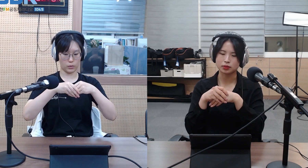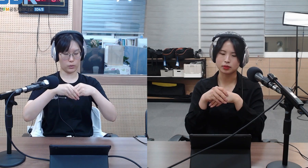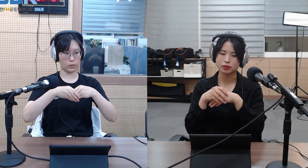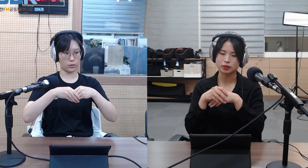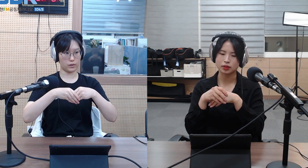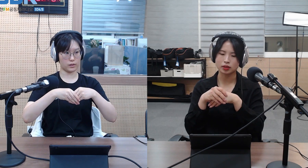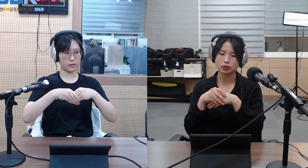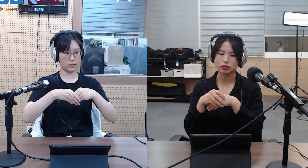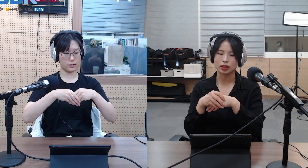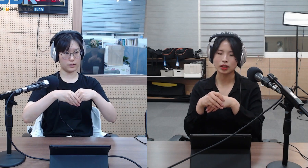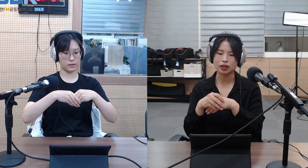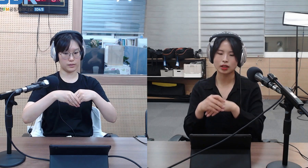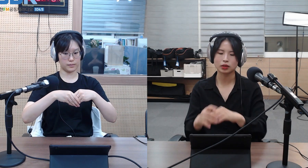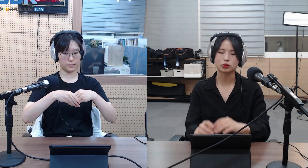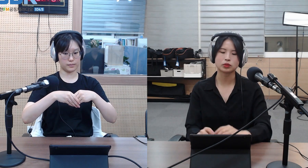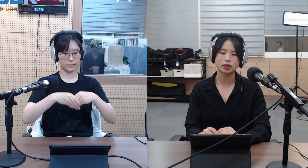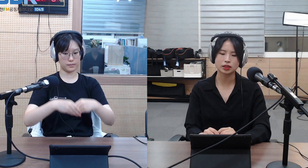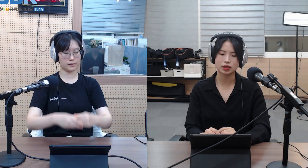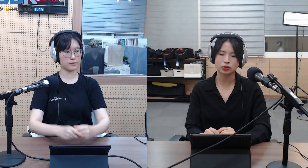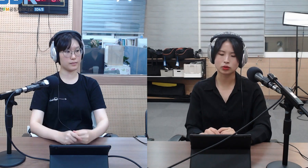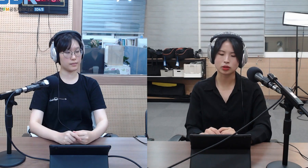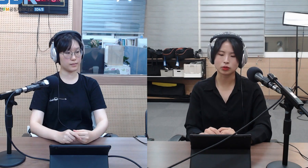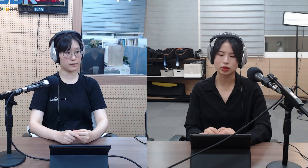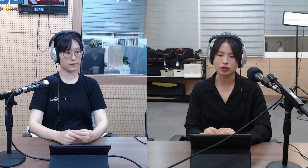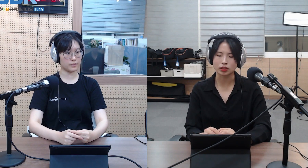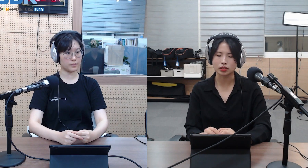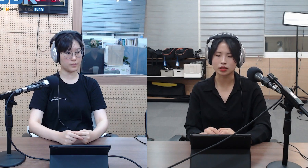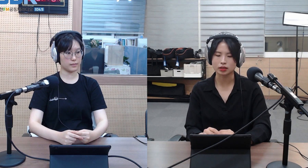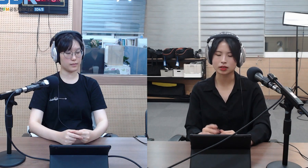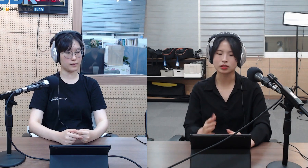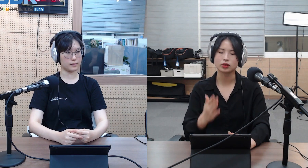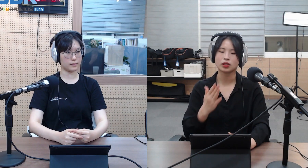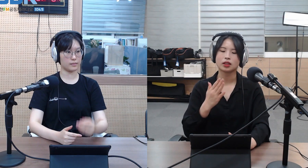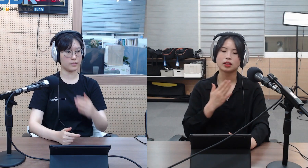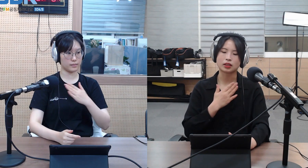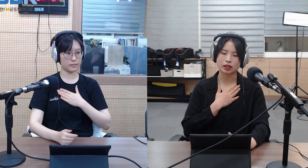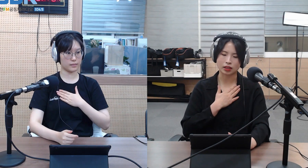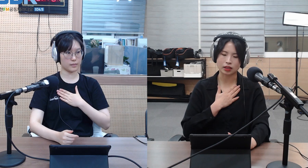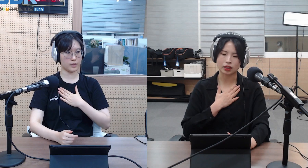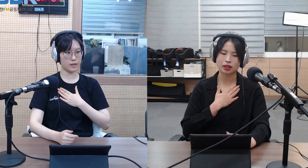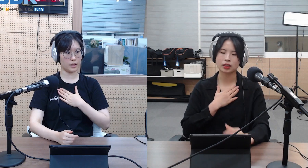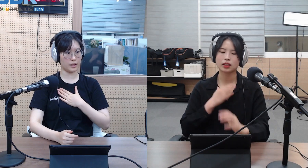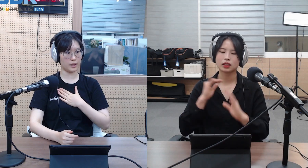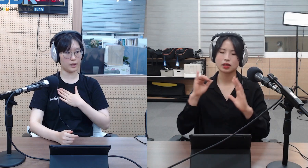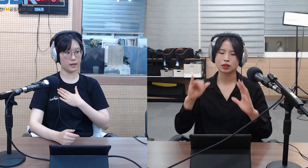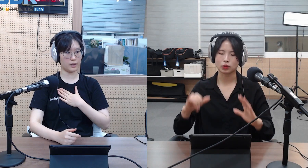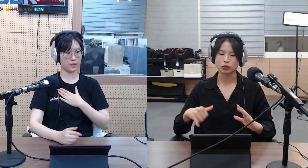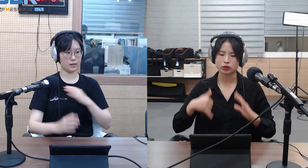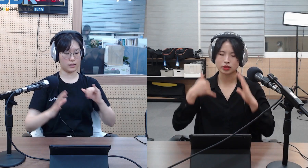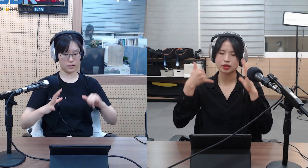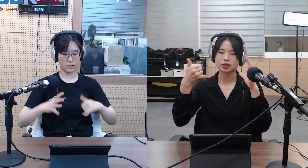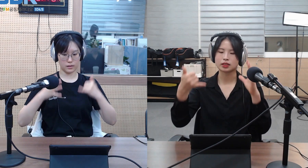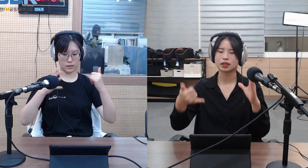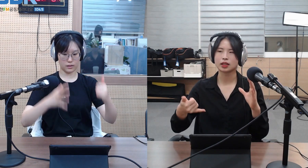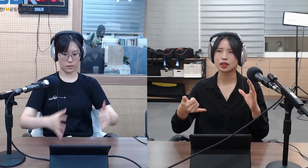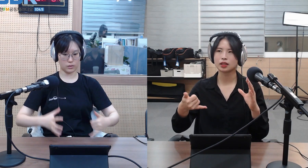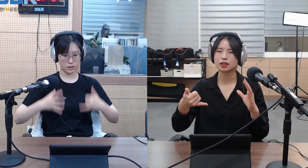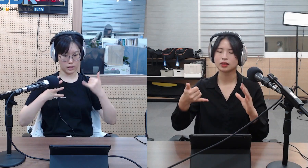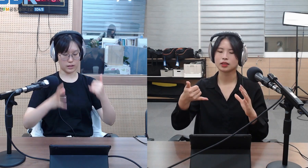잡고 하고 내가 온 세상 주인공이 된 듯. 그래서 내가 온 세상